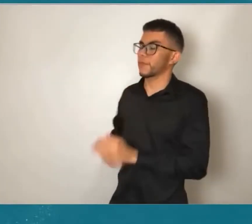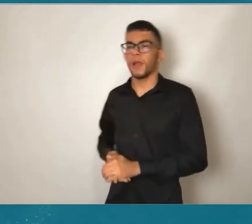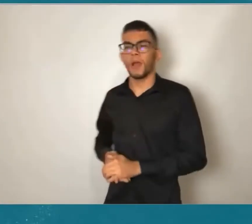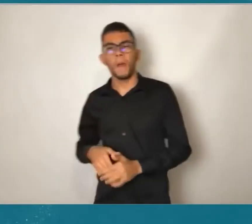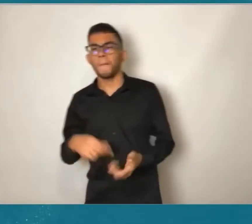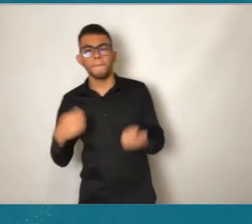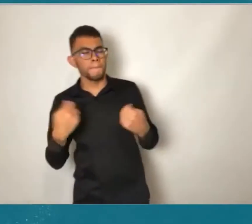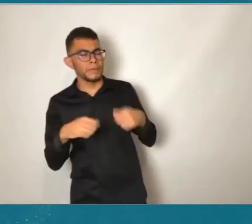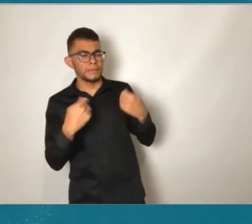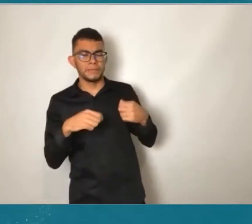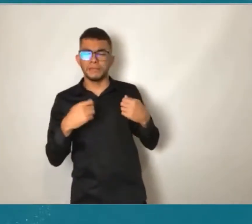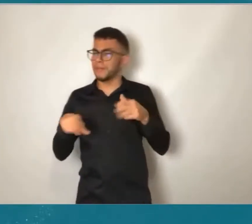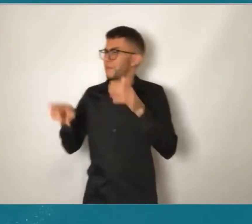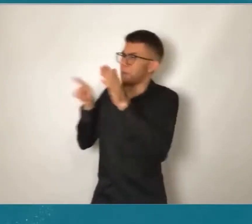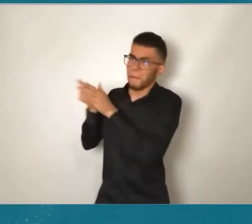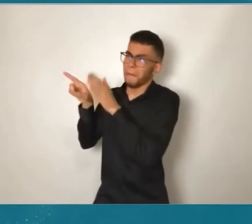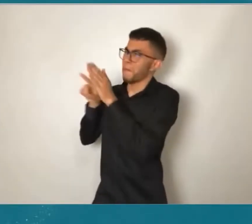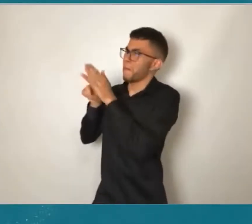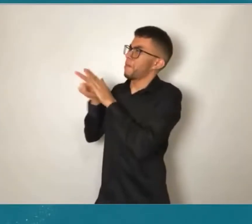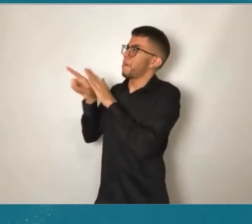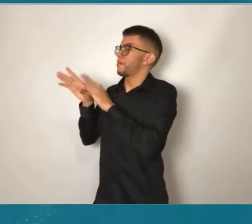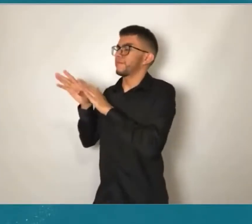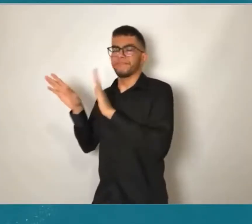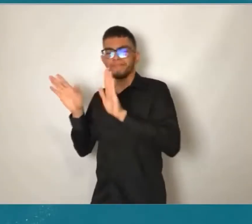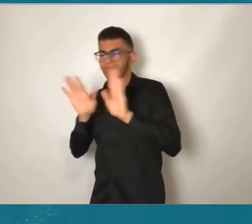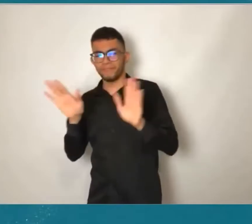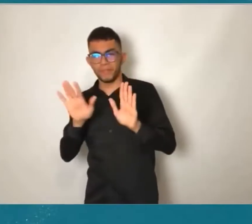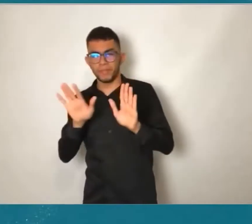lê, entende e você não percebe a